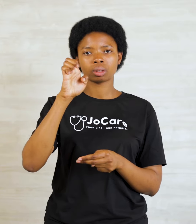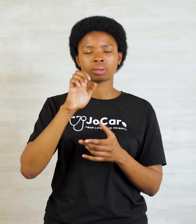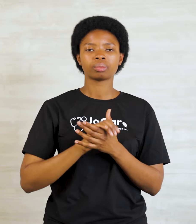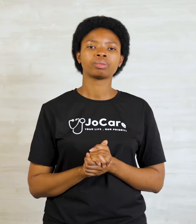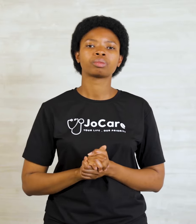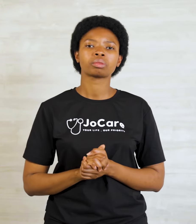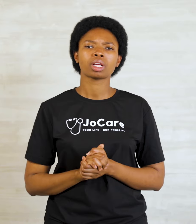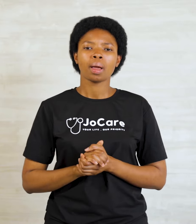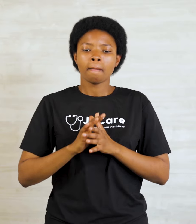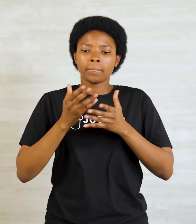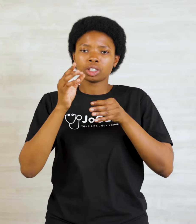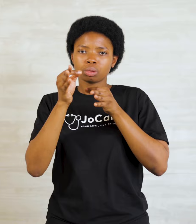Candide